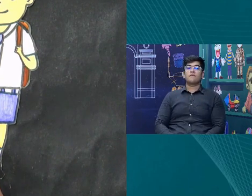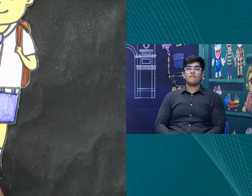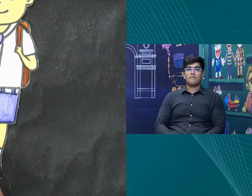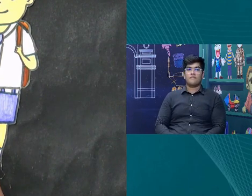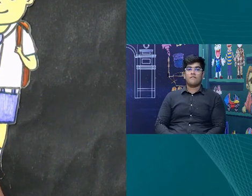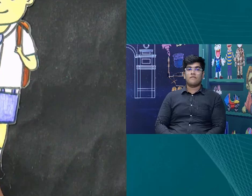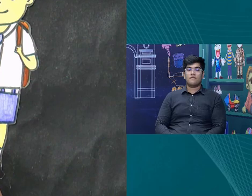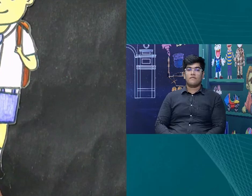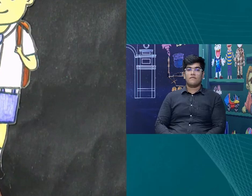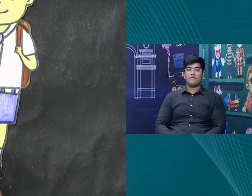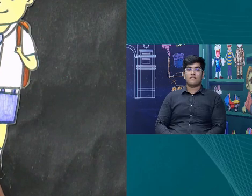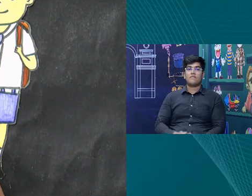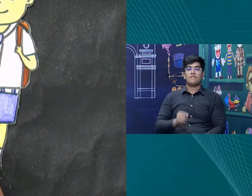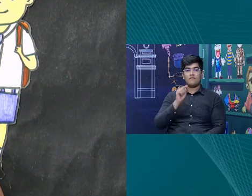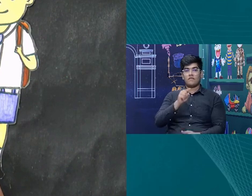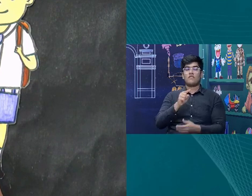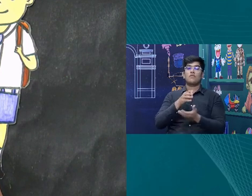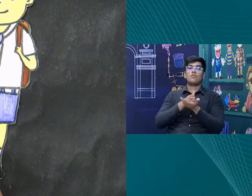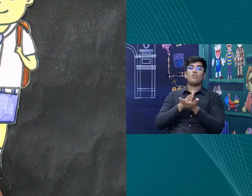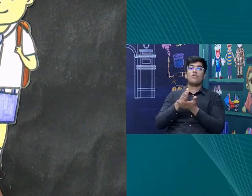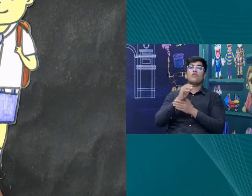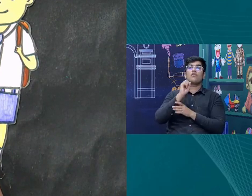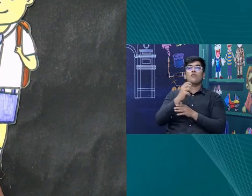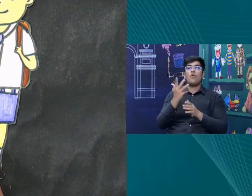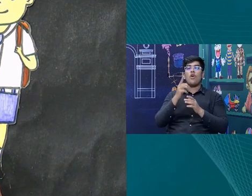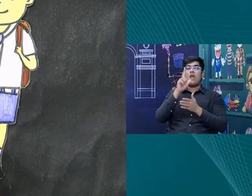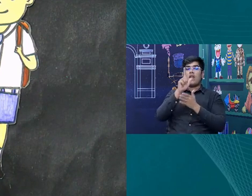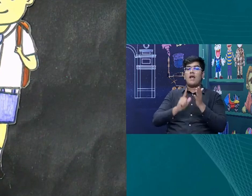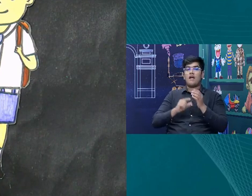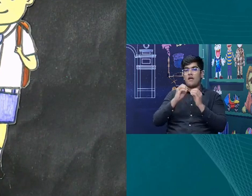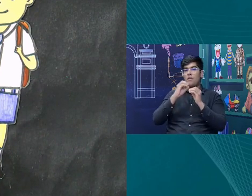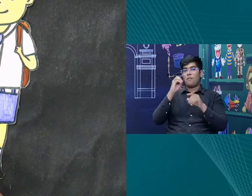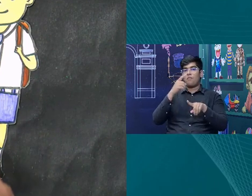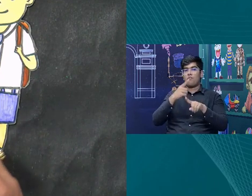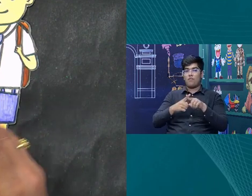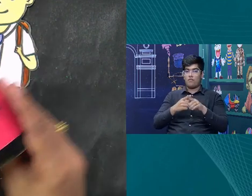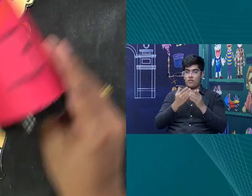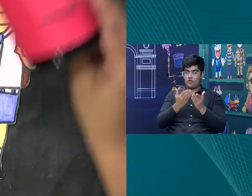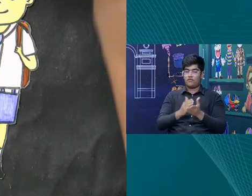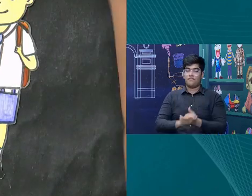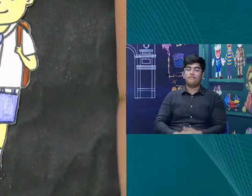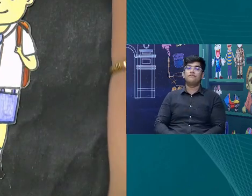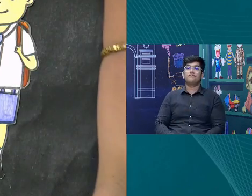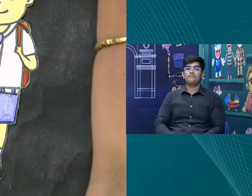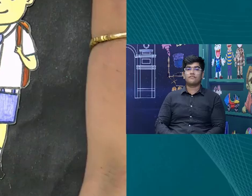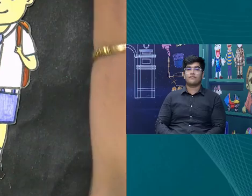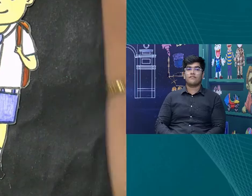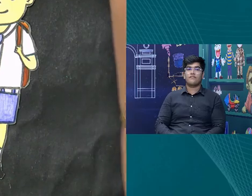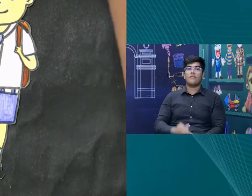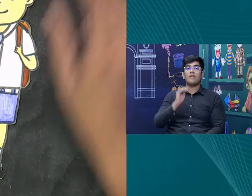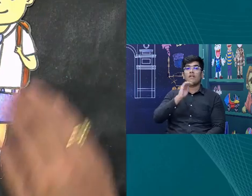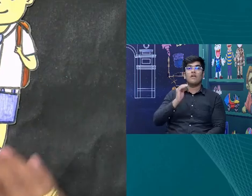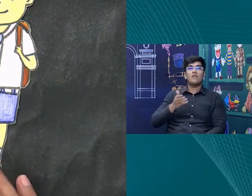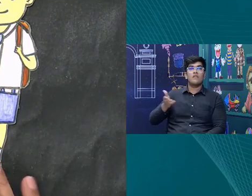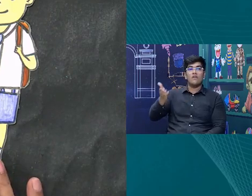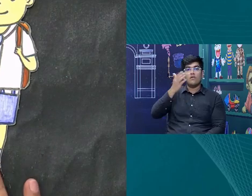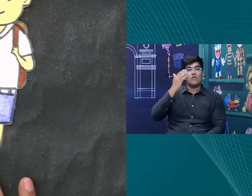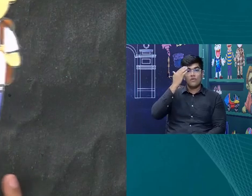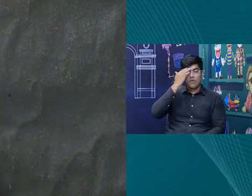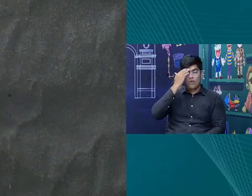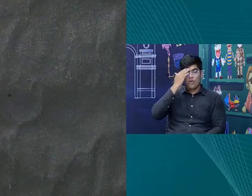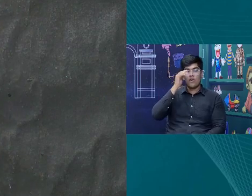त इसको